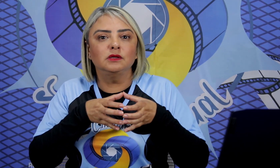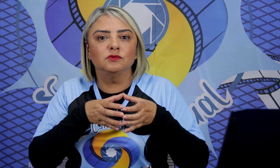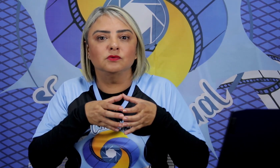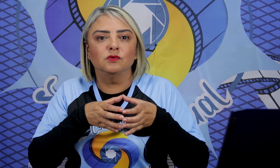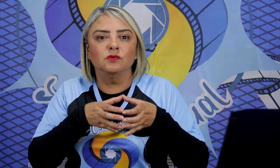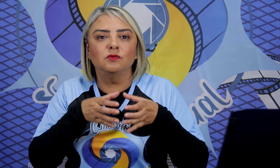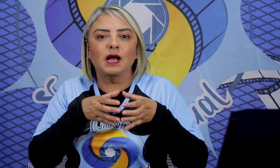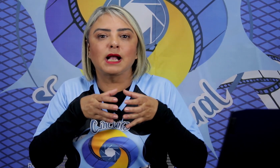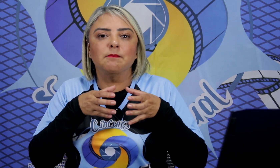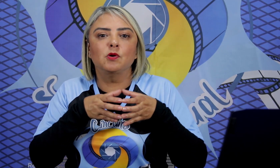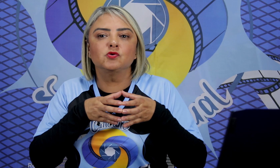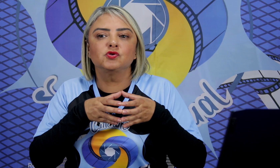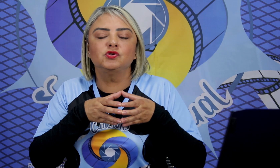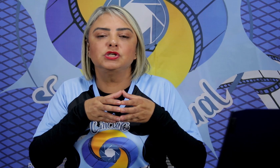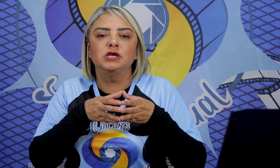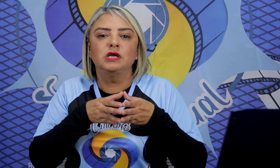moldando um arcabouço de